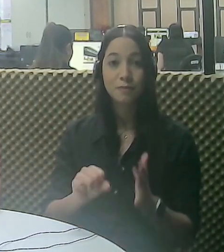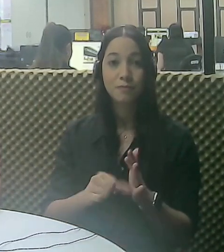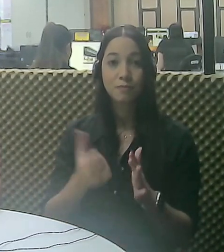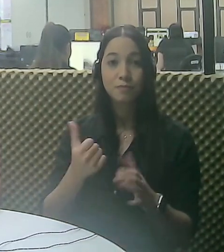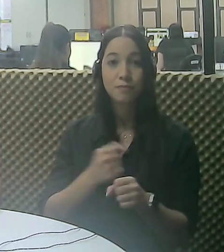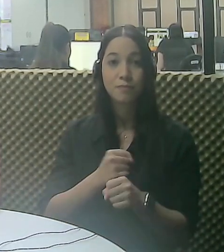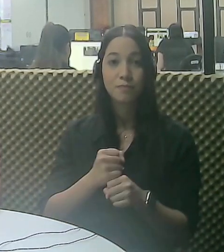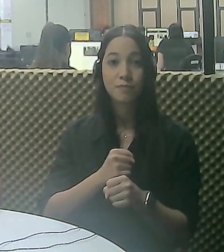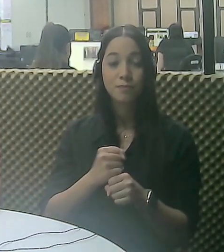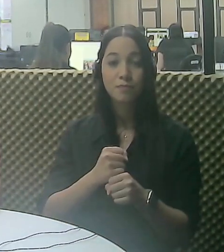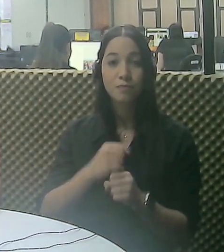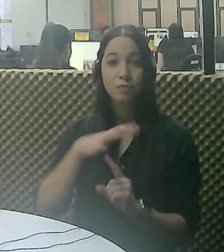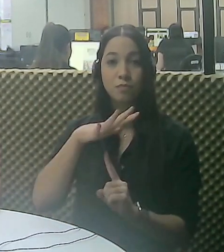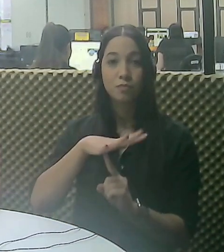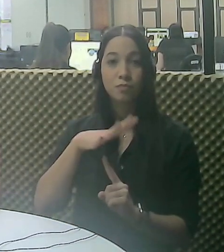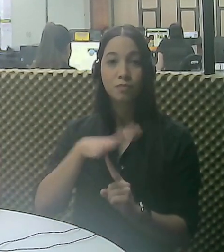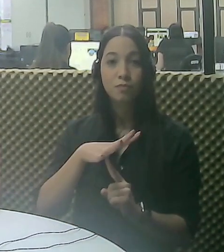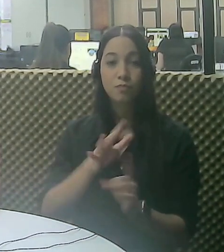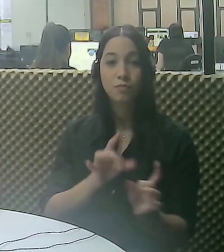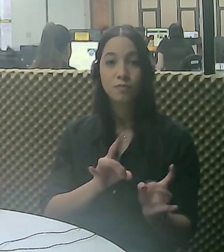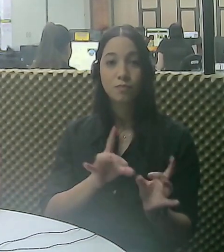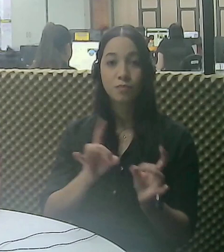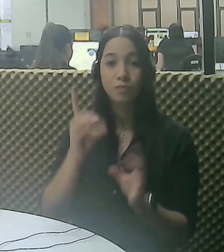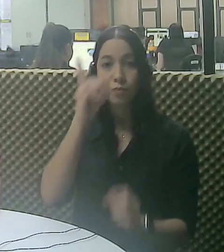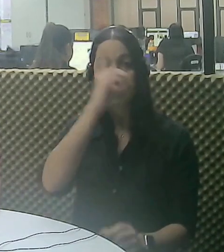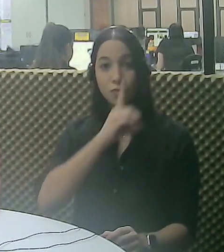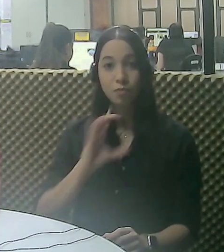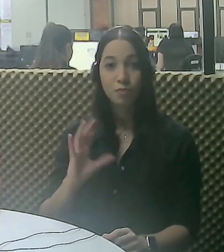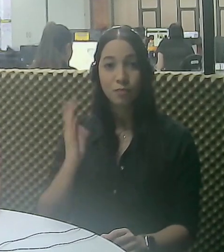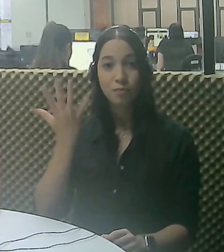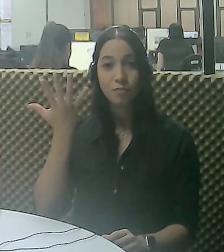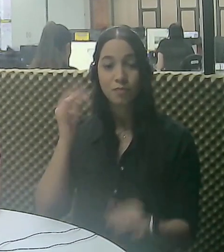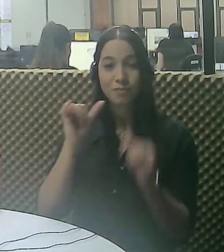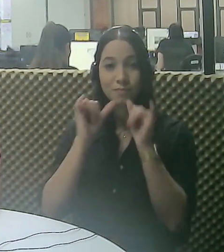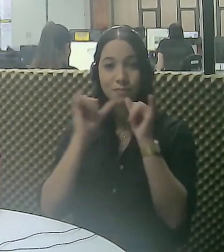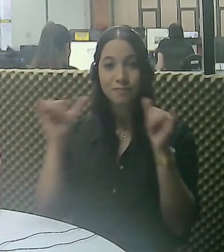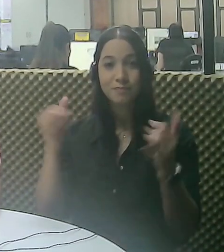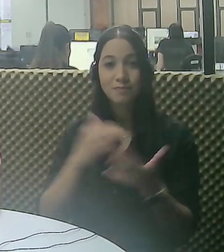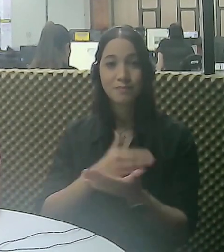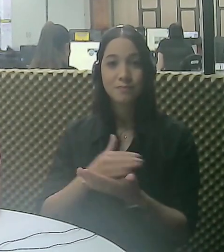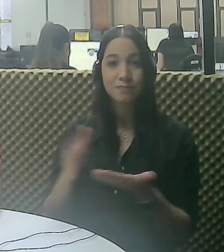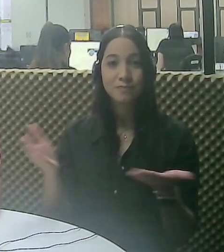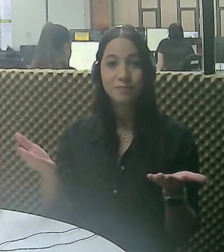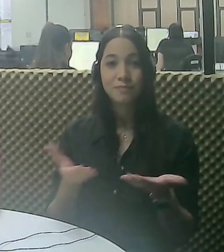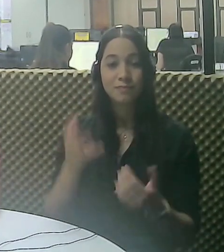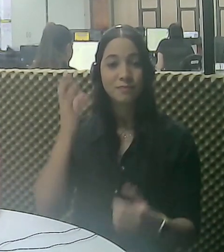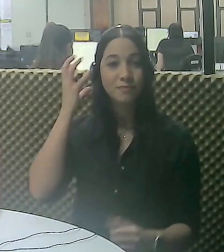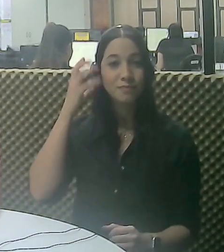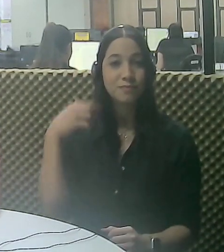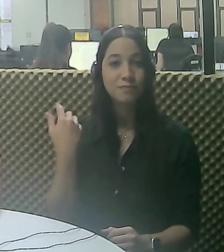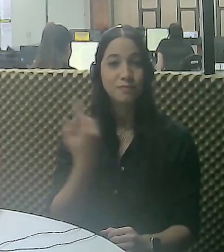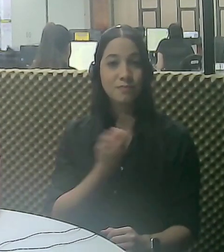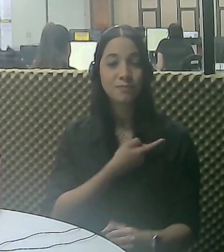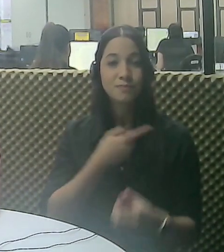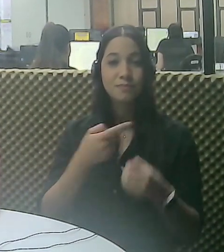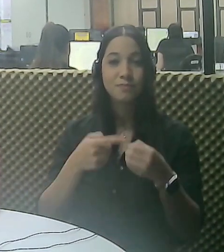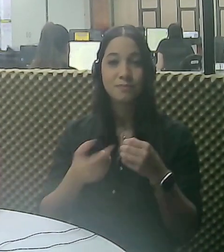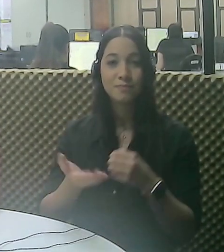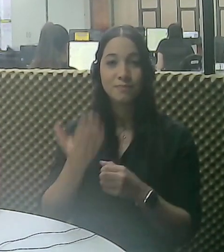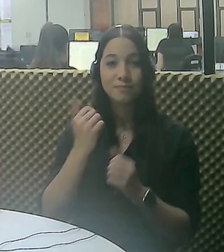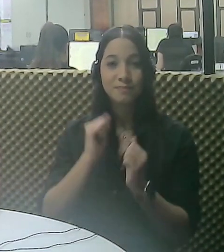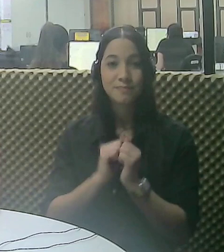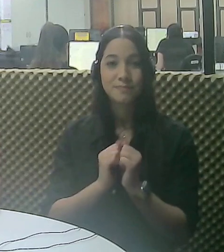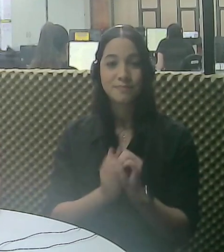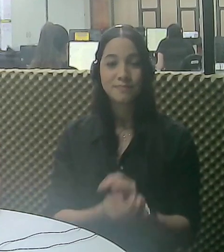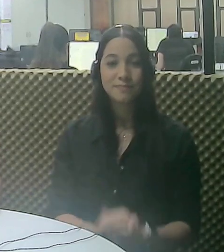ano do Mercado de Pulgas acontece neste domingo. Essas e outras notícias a partir de agora na Rádio Nossa Cidade. Vem